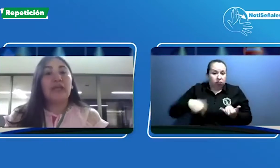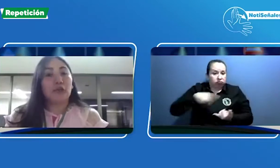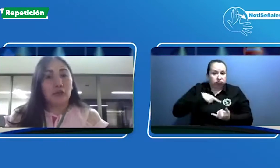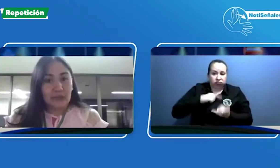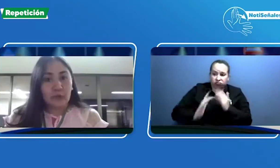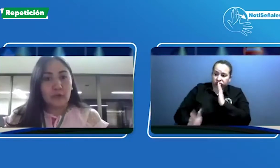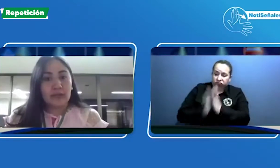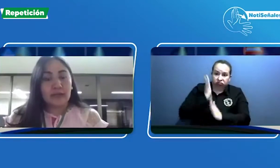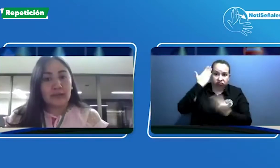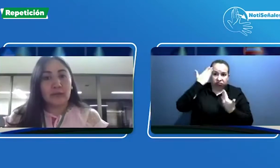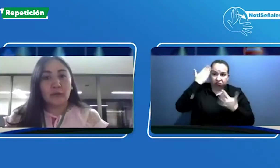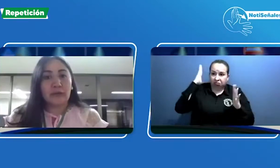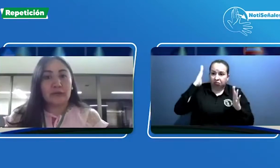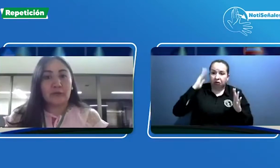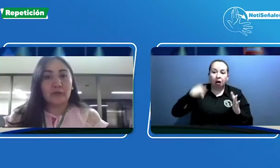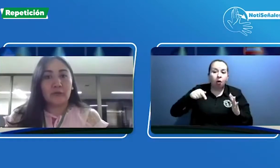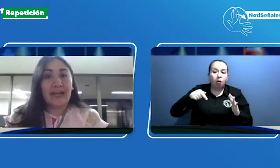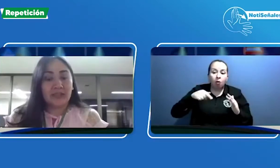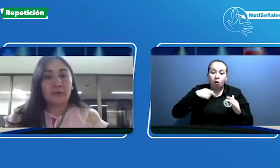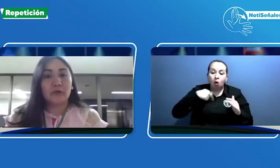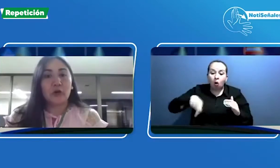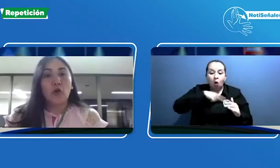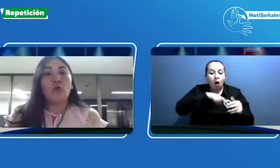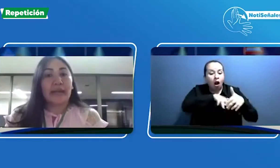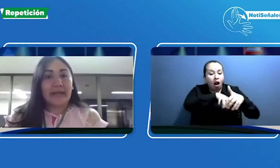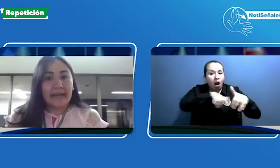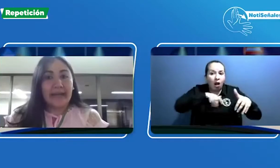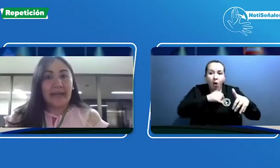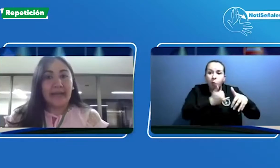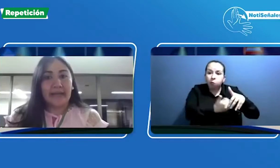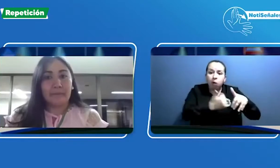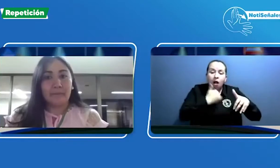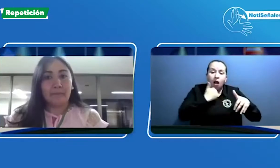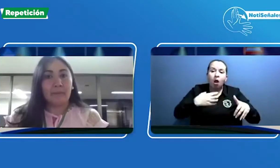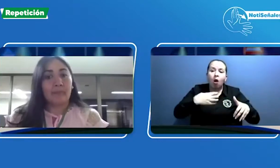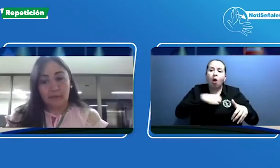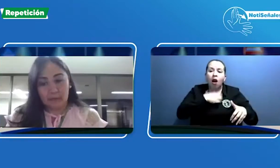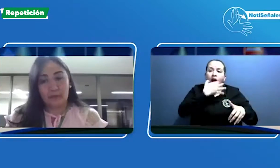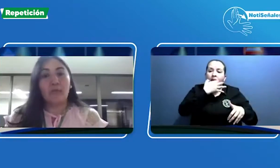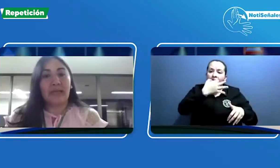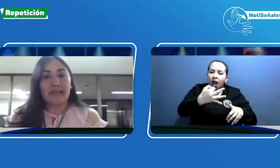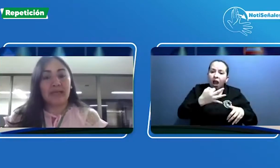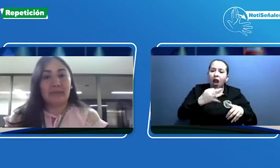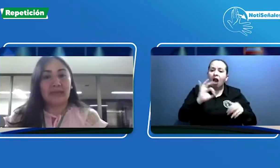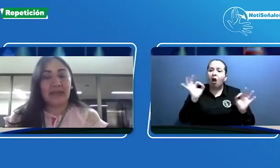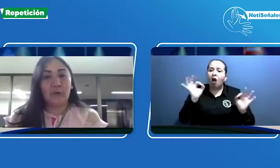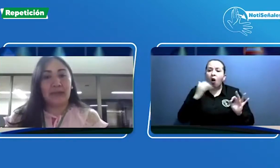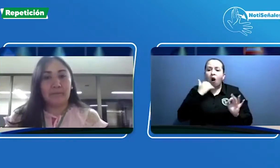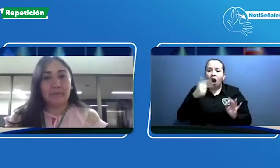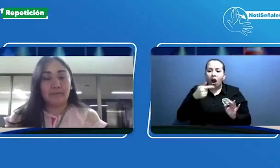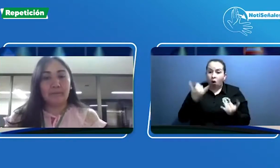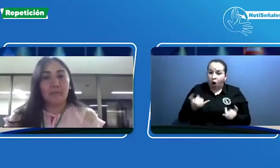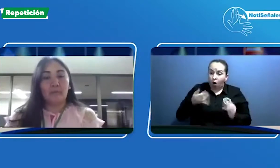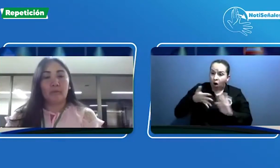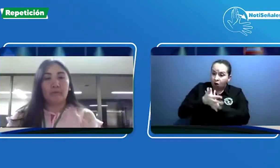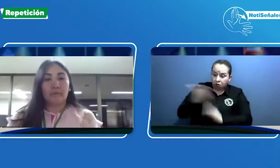y no reposa dentro de nuestros archivos una queja como la que se ha planteado